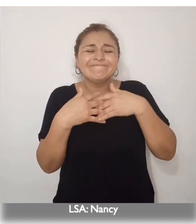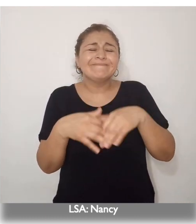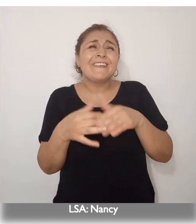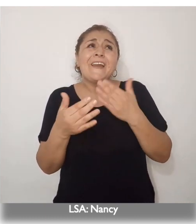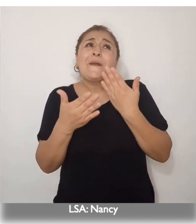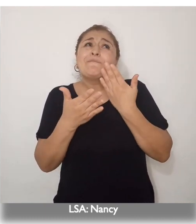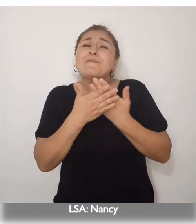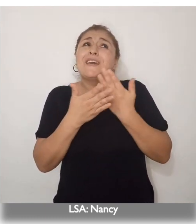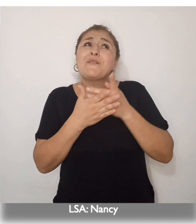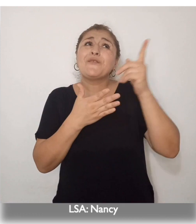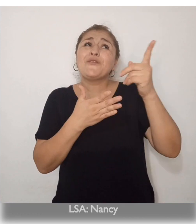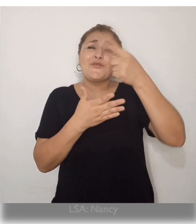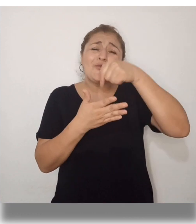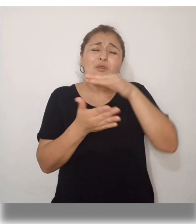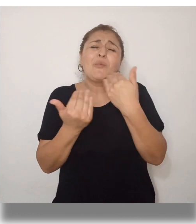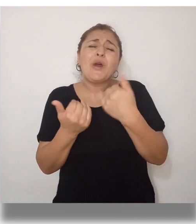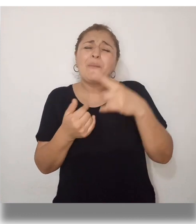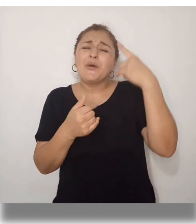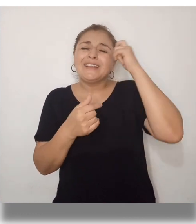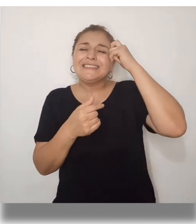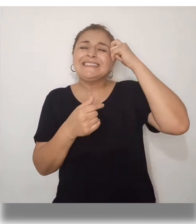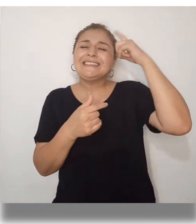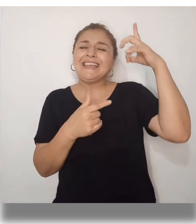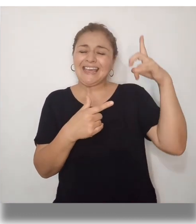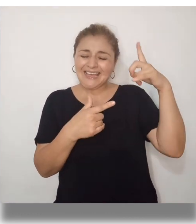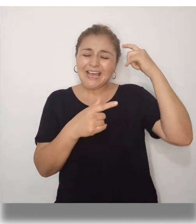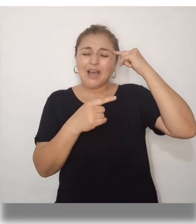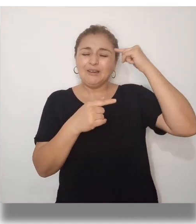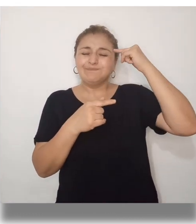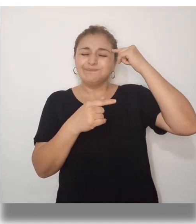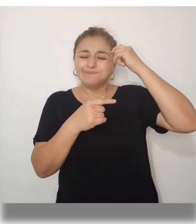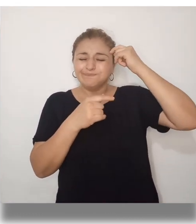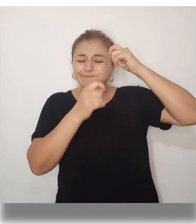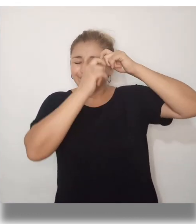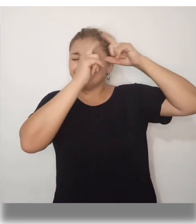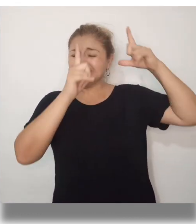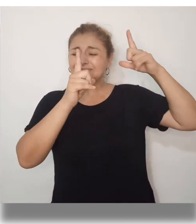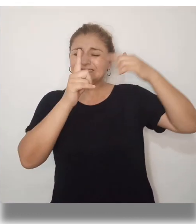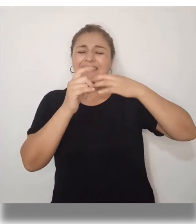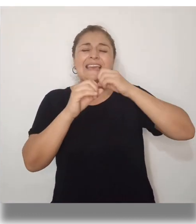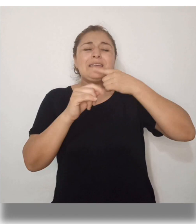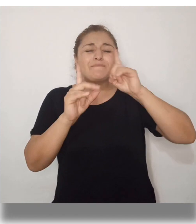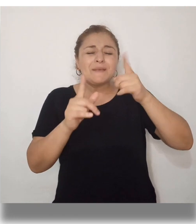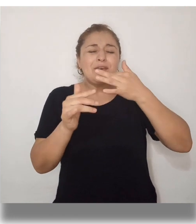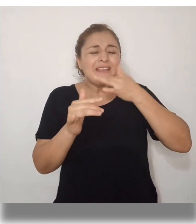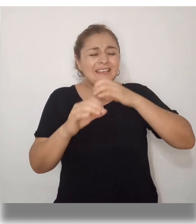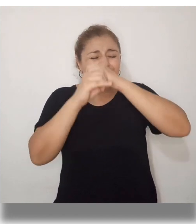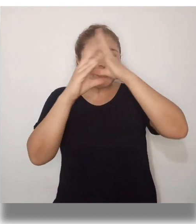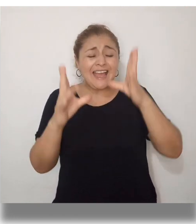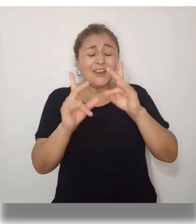entendimiento nuestra mente y nuestro corazón para recibir tu palabra